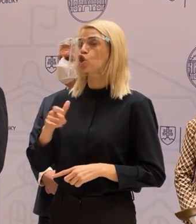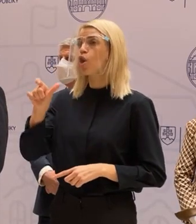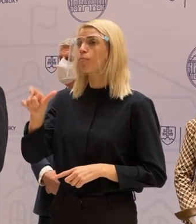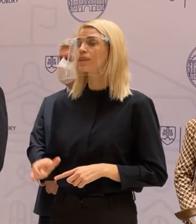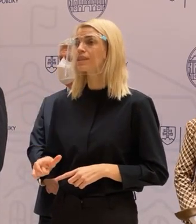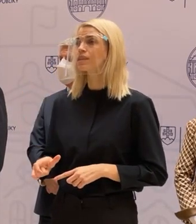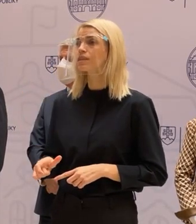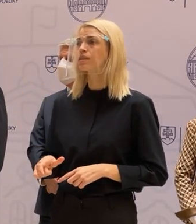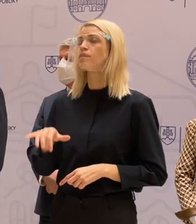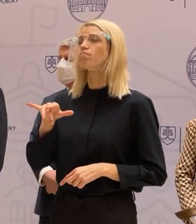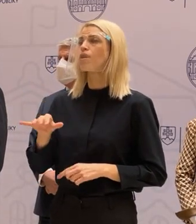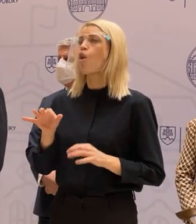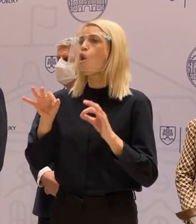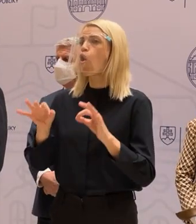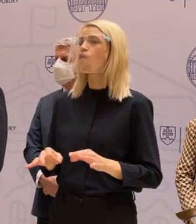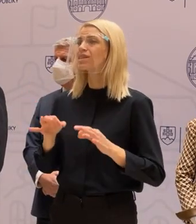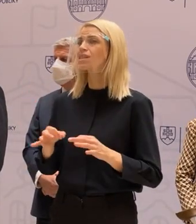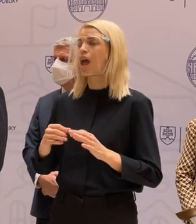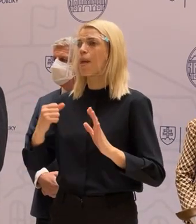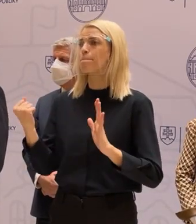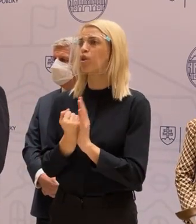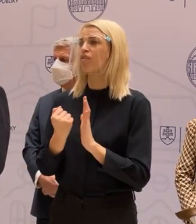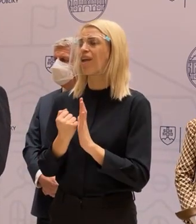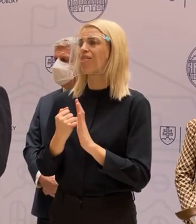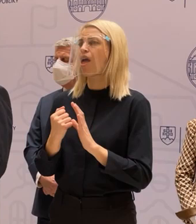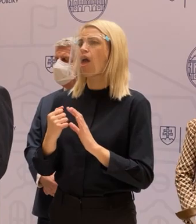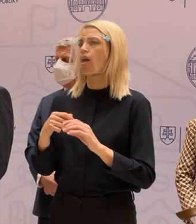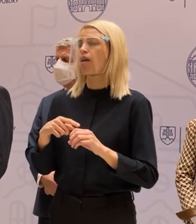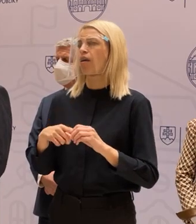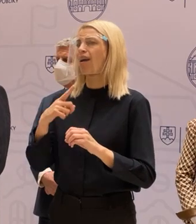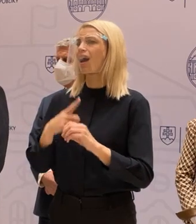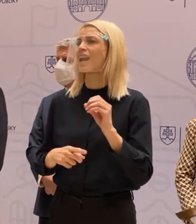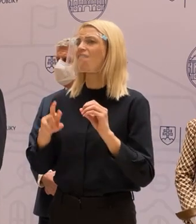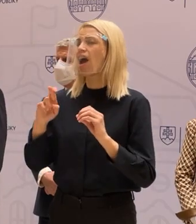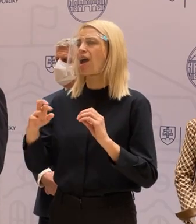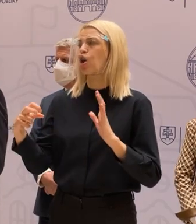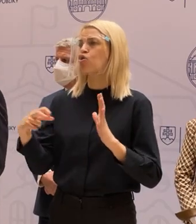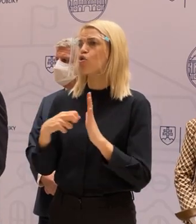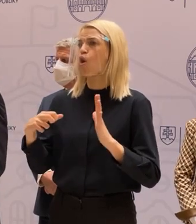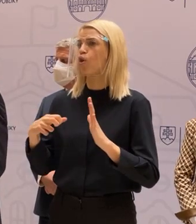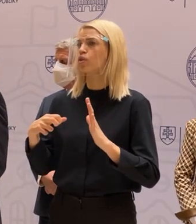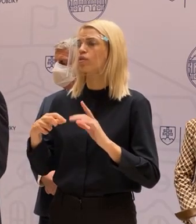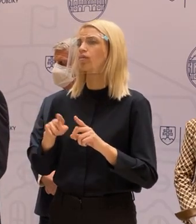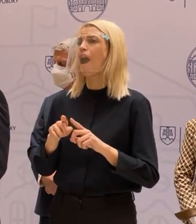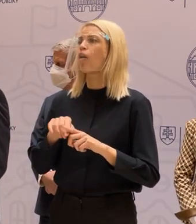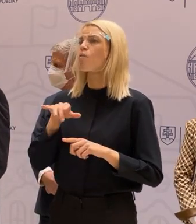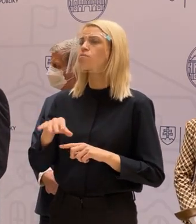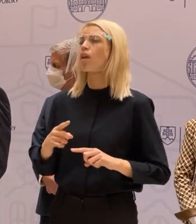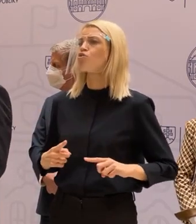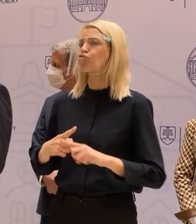oficiálnym potvrdením s QR kódom o takejto dočasnej alebo trvalej kontraindikácii.